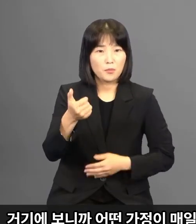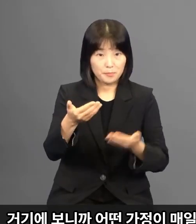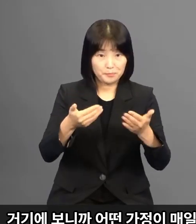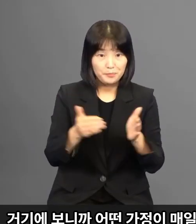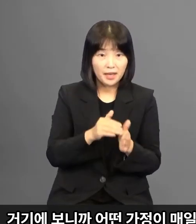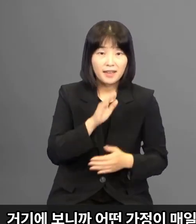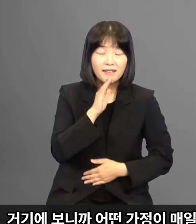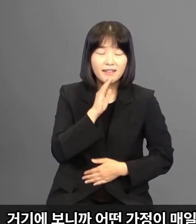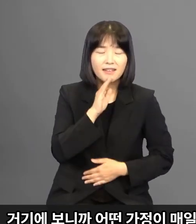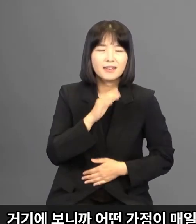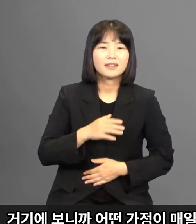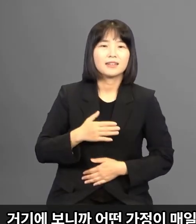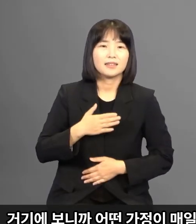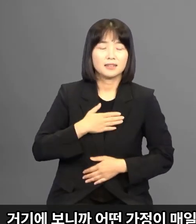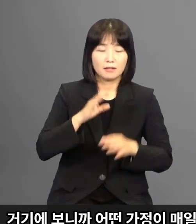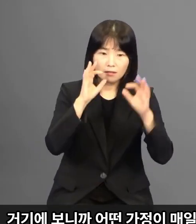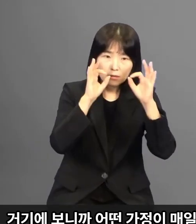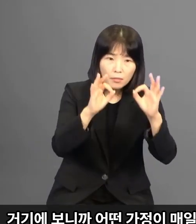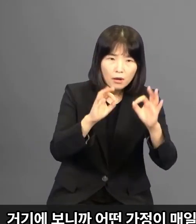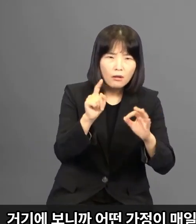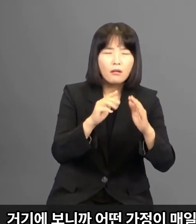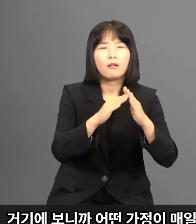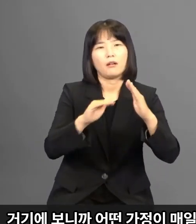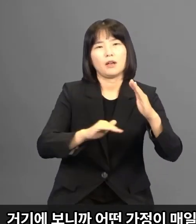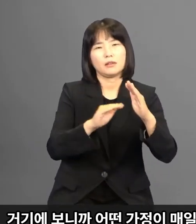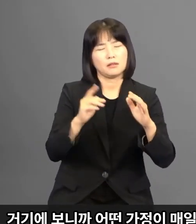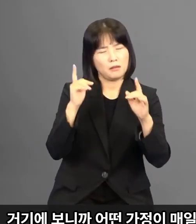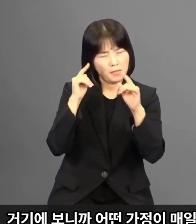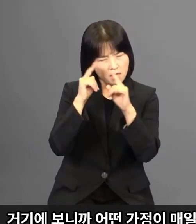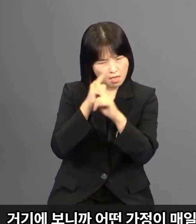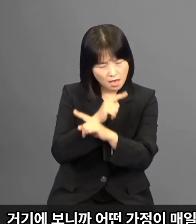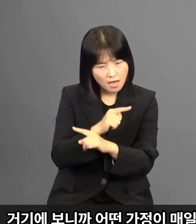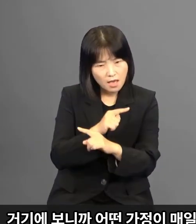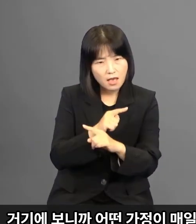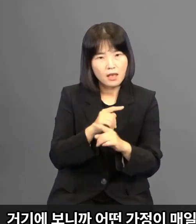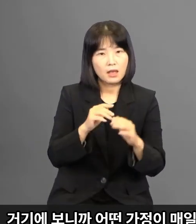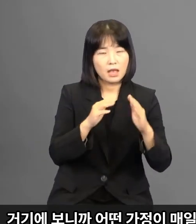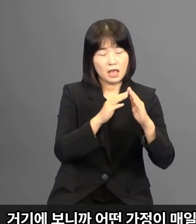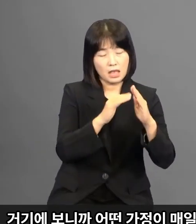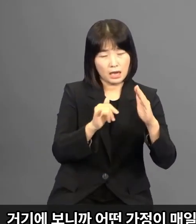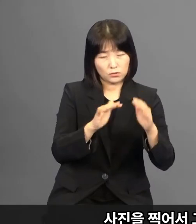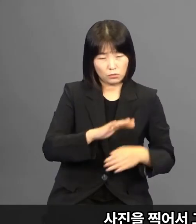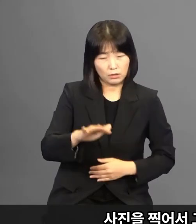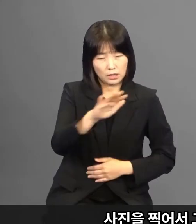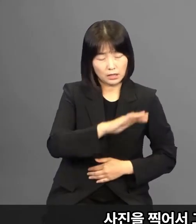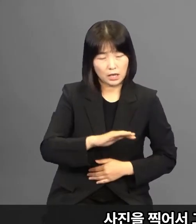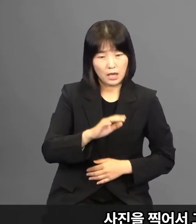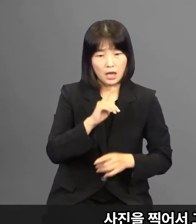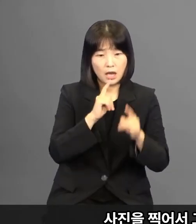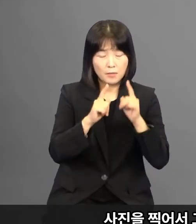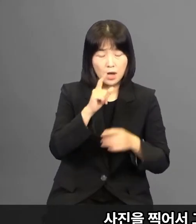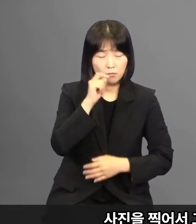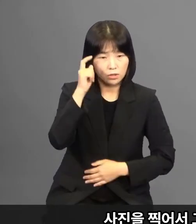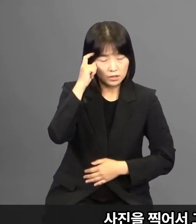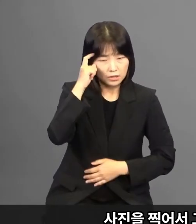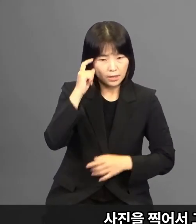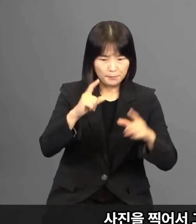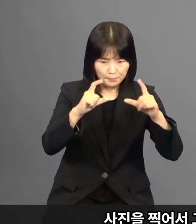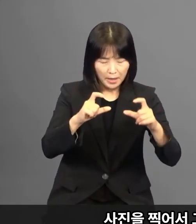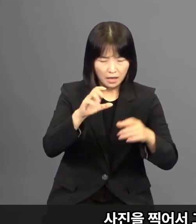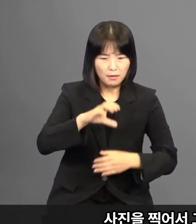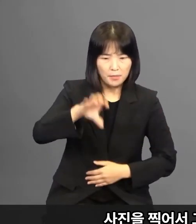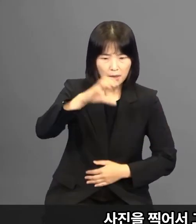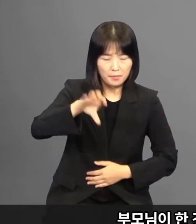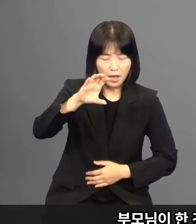거기에 보니까 제가 어떤 가정이 매일마다 온 가정의 묵상을 올려놓은 걸 봤습니다. 사진을 찍어서. 그래서